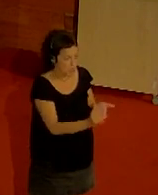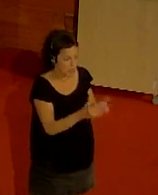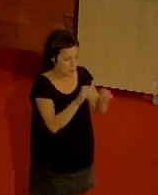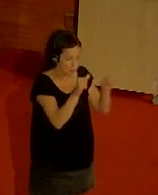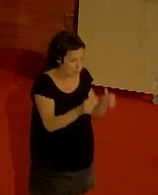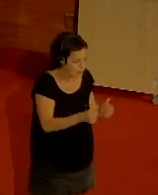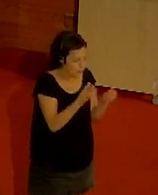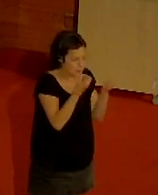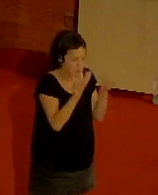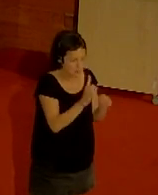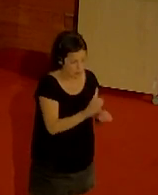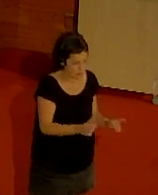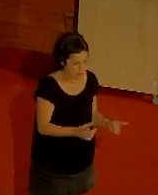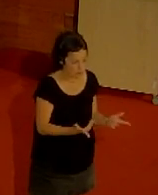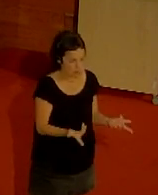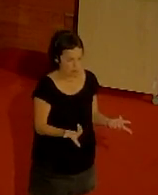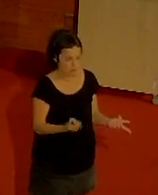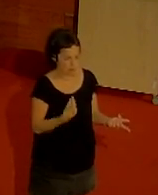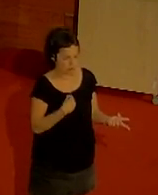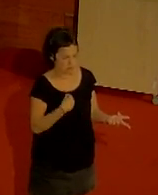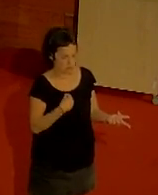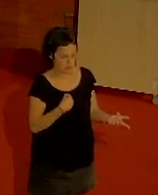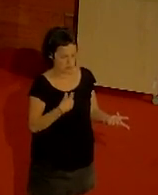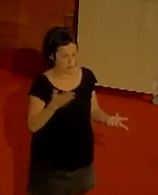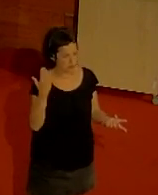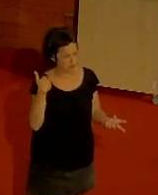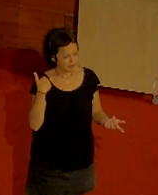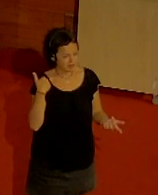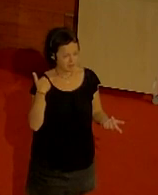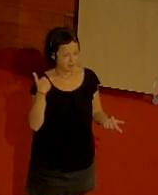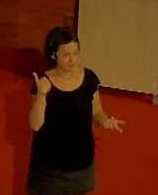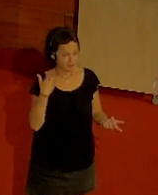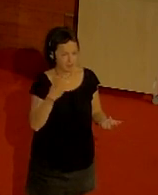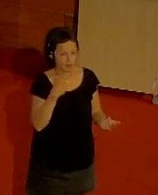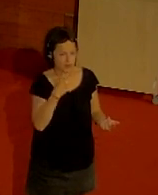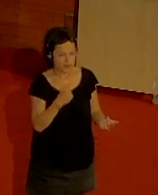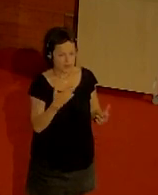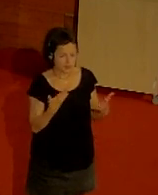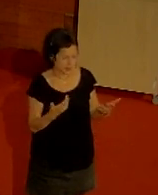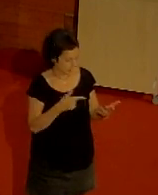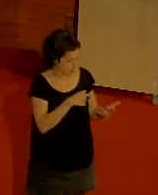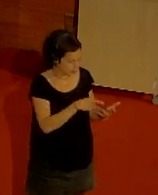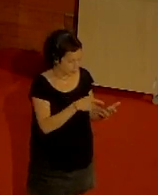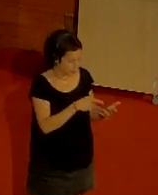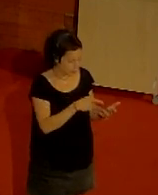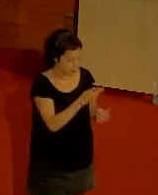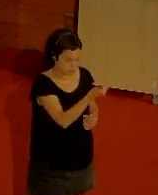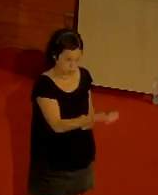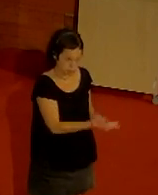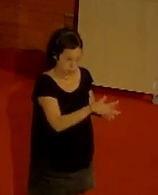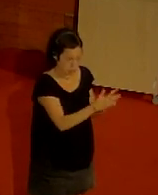Y lo que te sitúa ante esa tesitura que os comentaba antes, ¿no? Cómo contar algo que es importante y